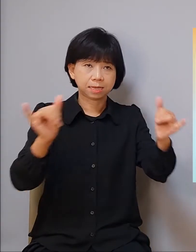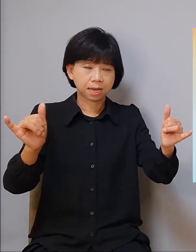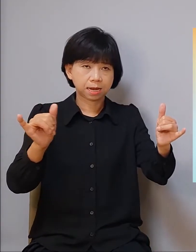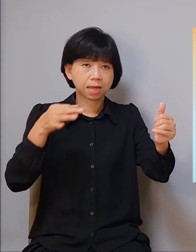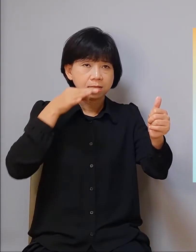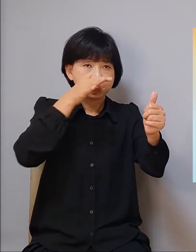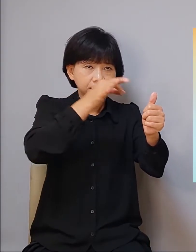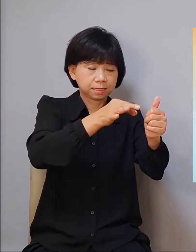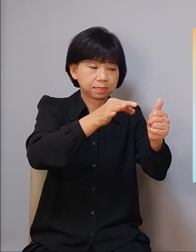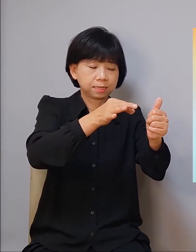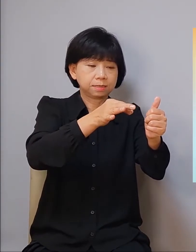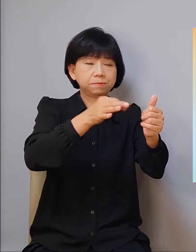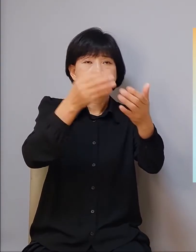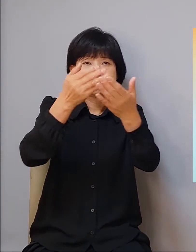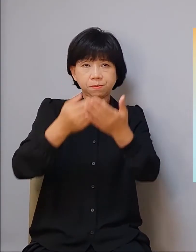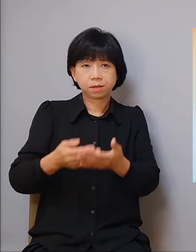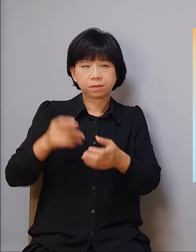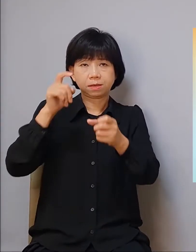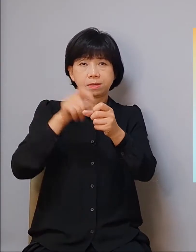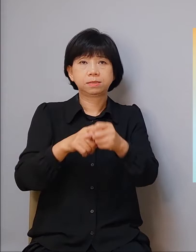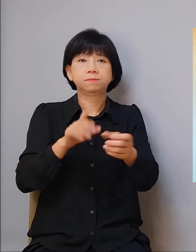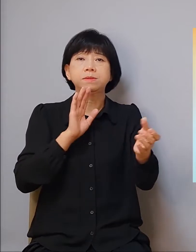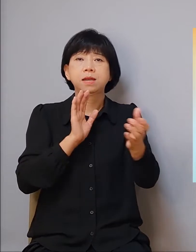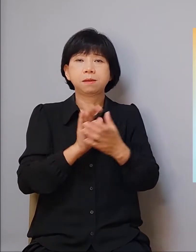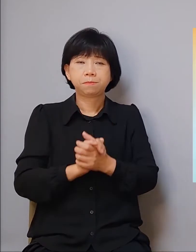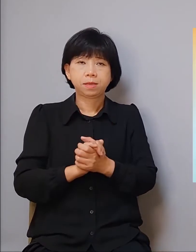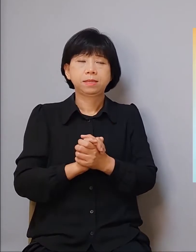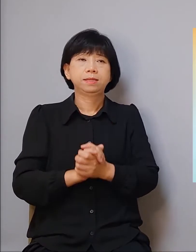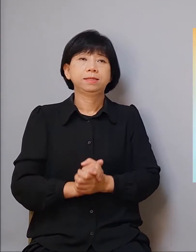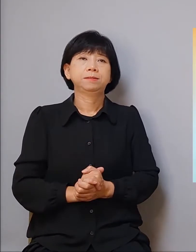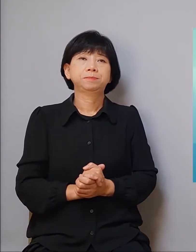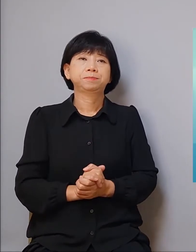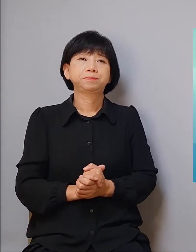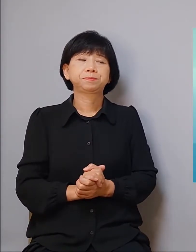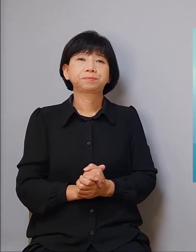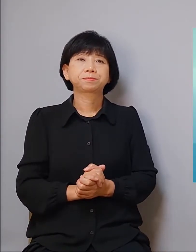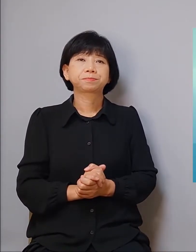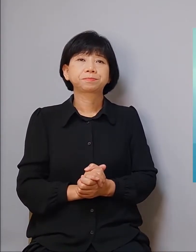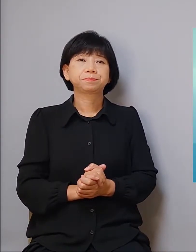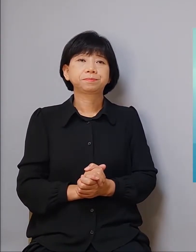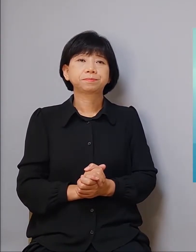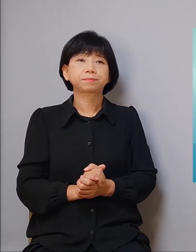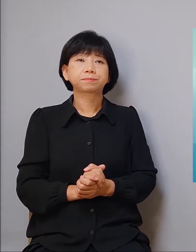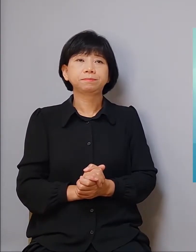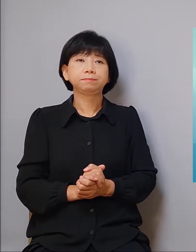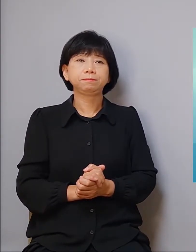자라 일컬음을 받게 하려 하심이라. 아멘.